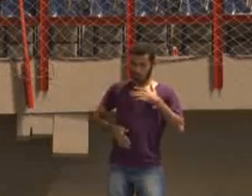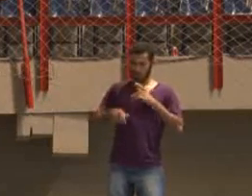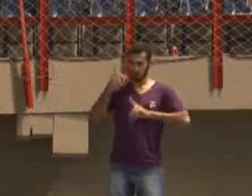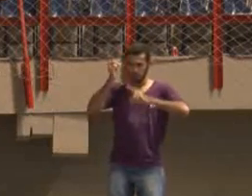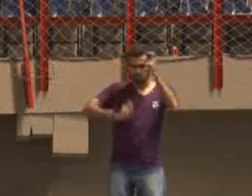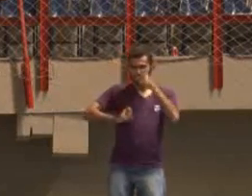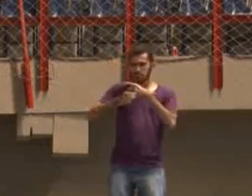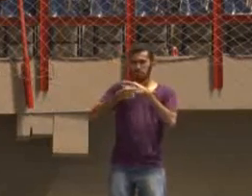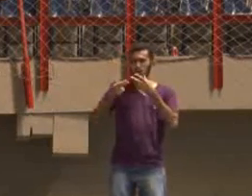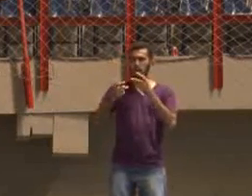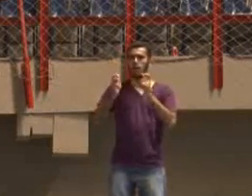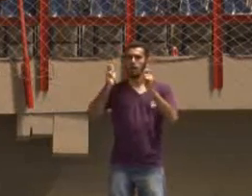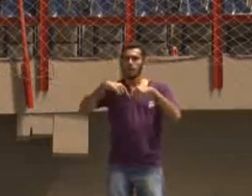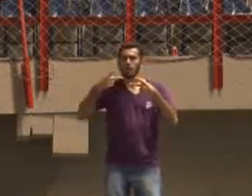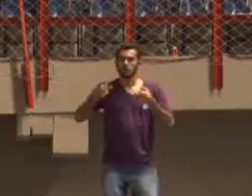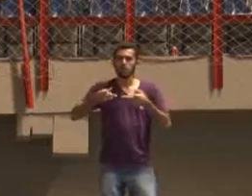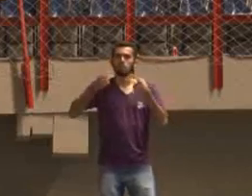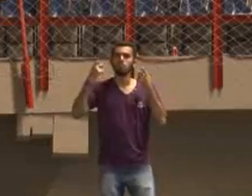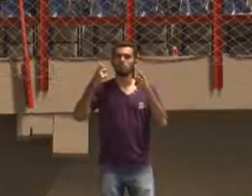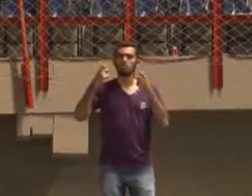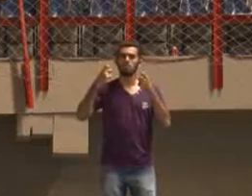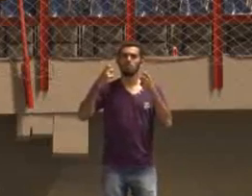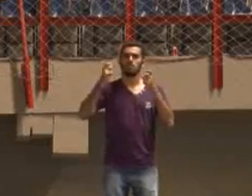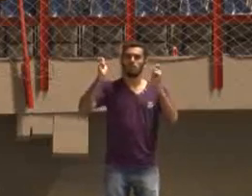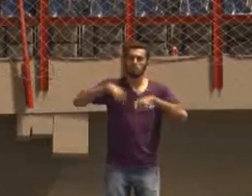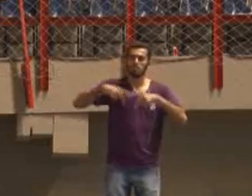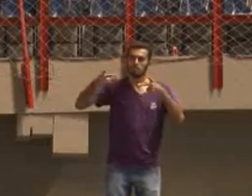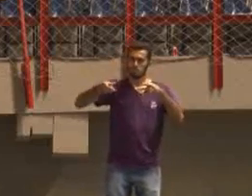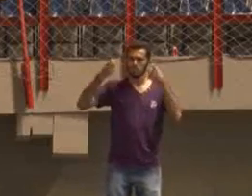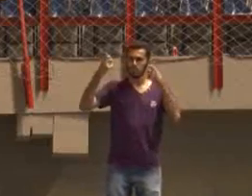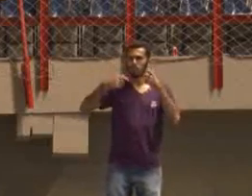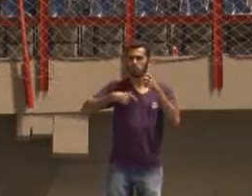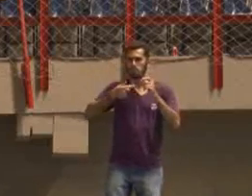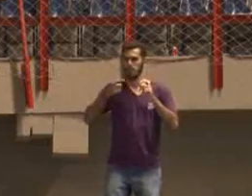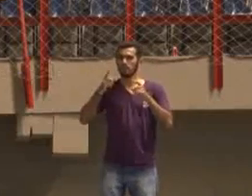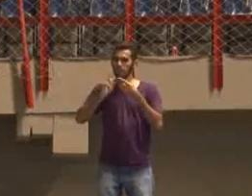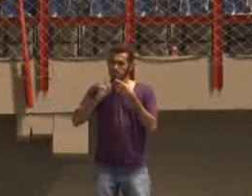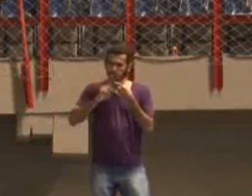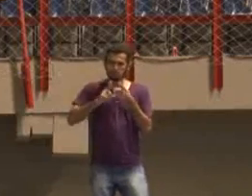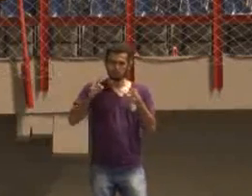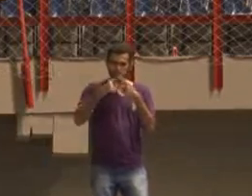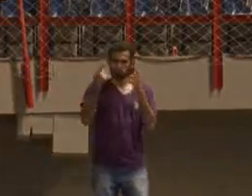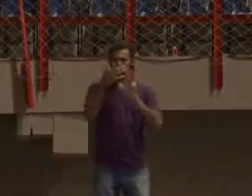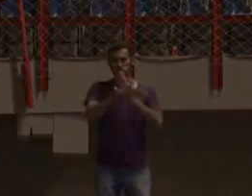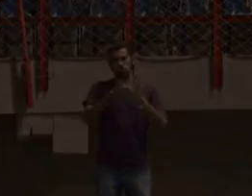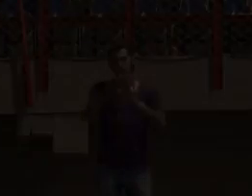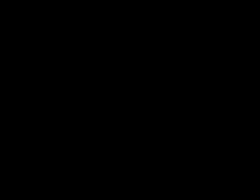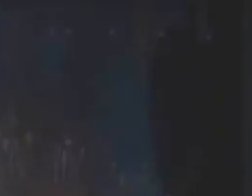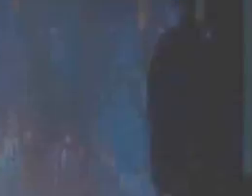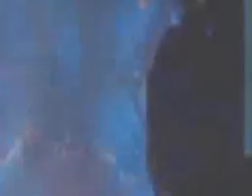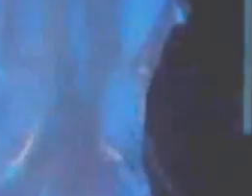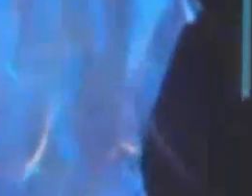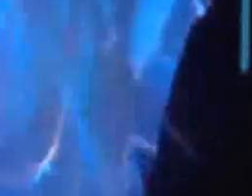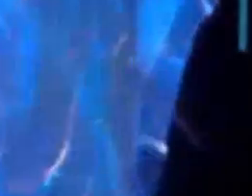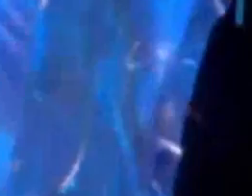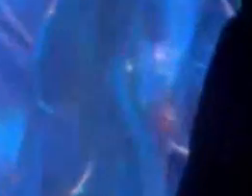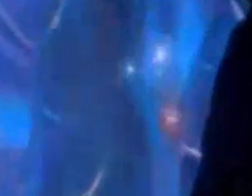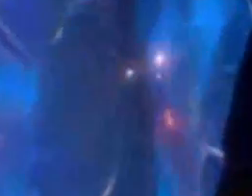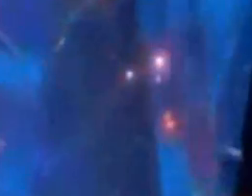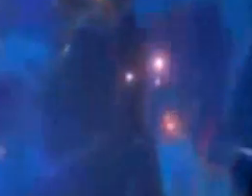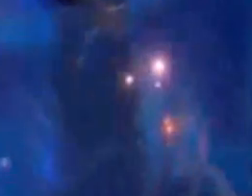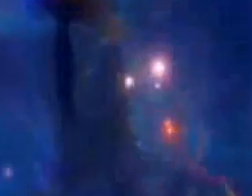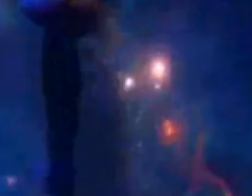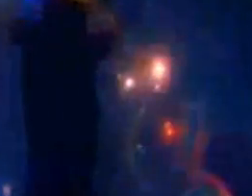hora de demonstrar algum texto, alguma ideia, ok? Vamos para o primeiro vídeo aí, por favor.